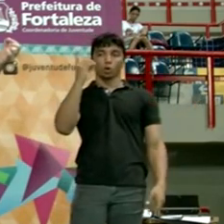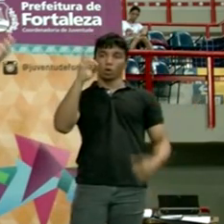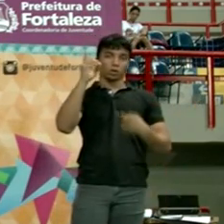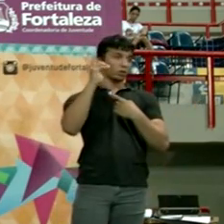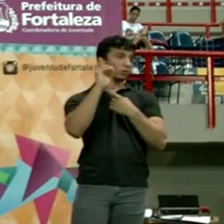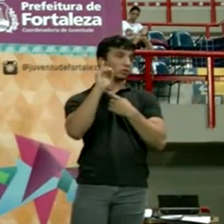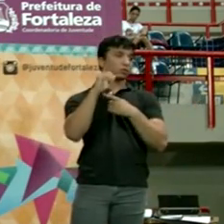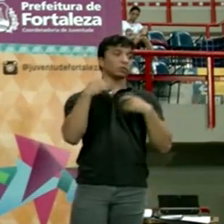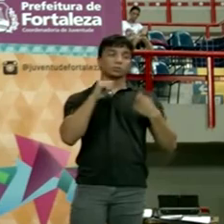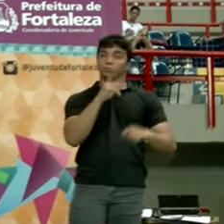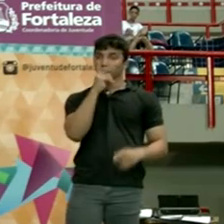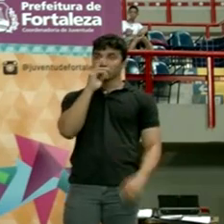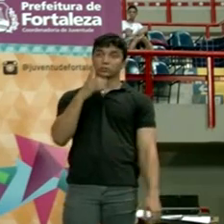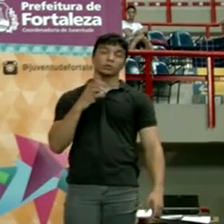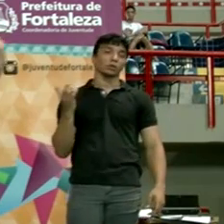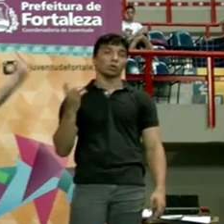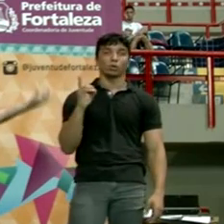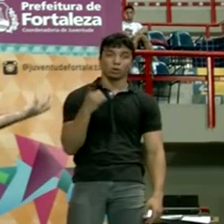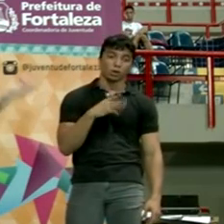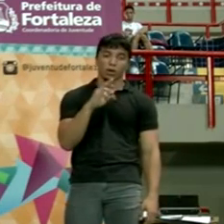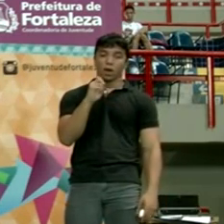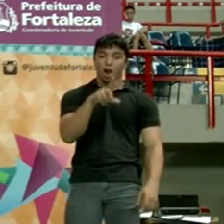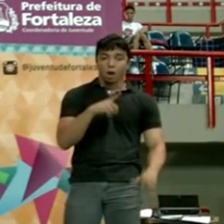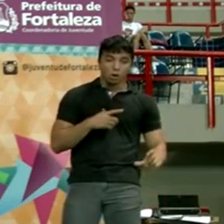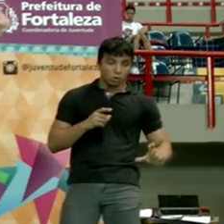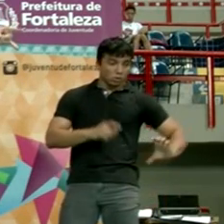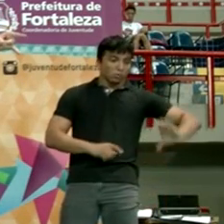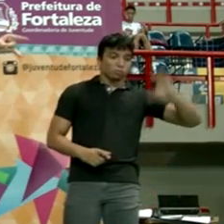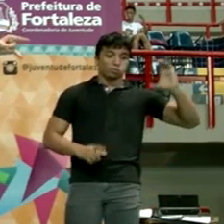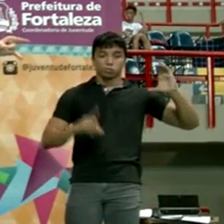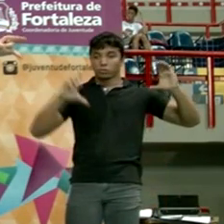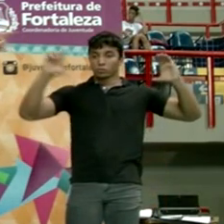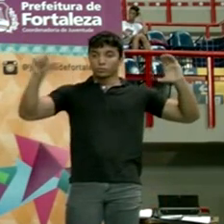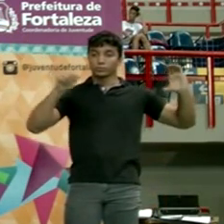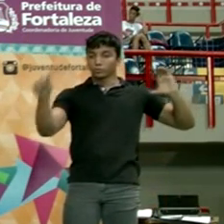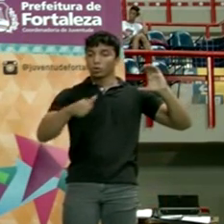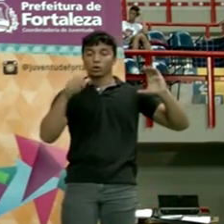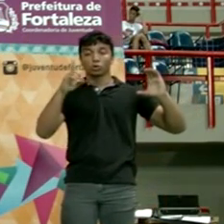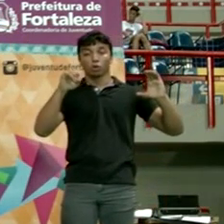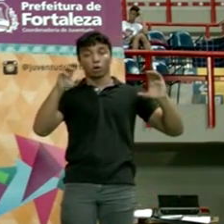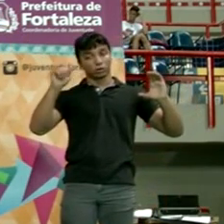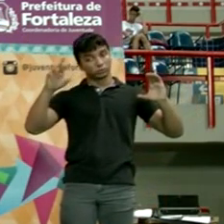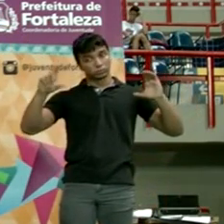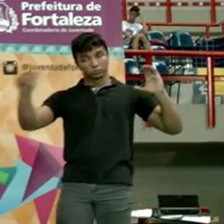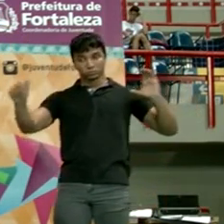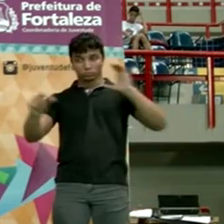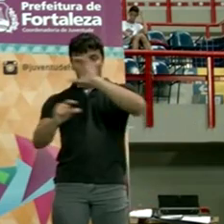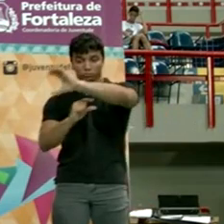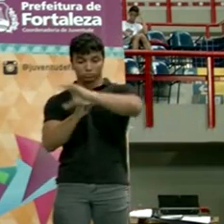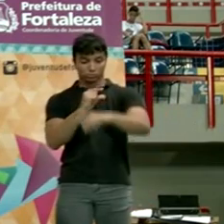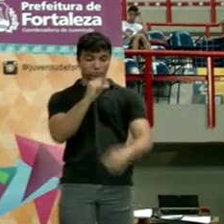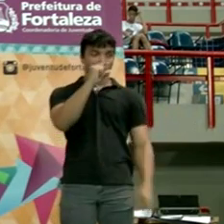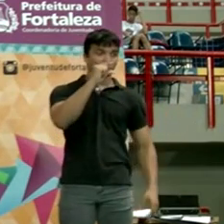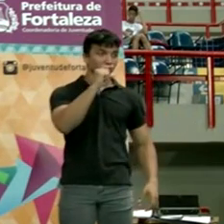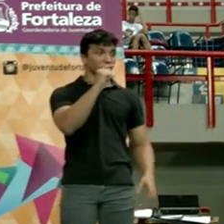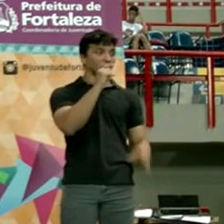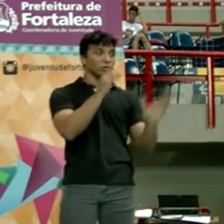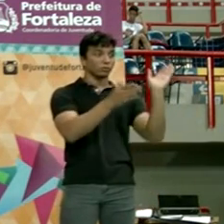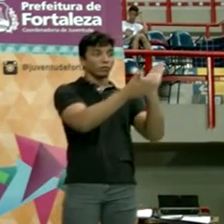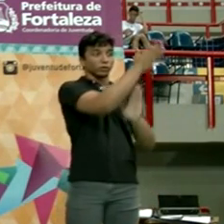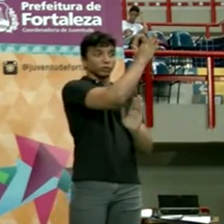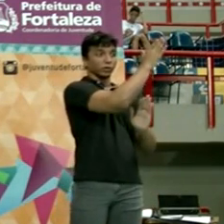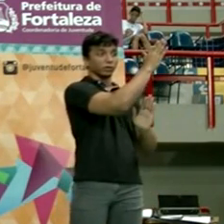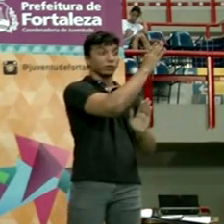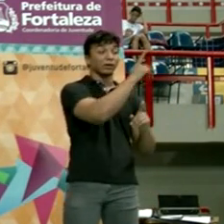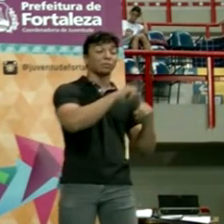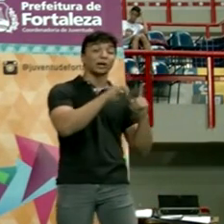o dólar. Então eu vou ter que pegar mais reais para trocar por dólar para poder viajar para fora. No